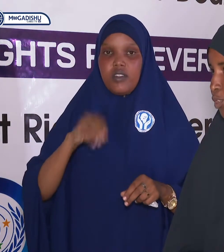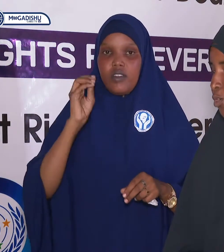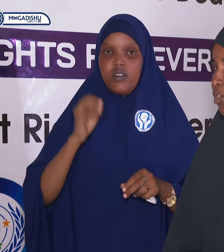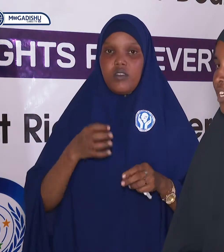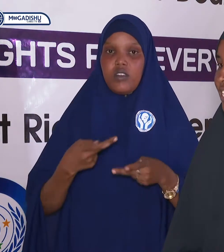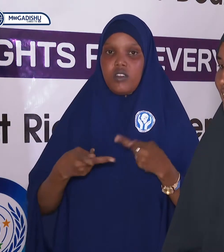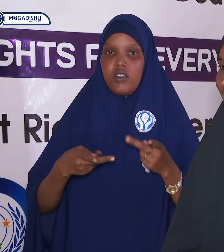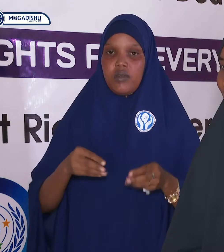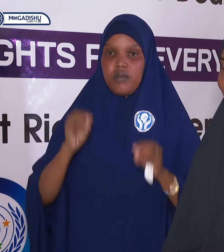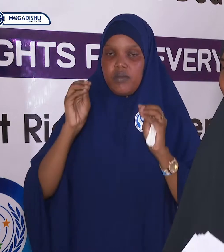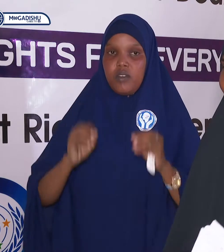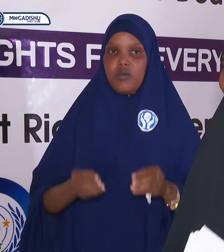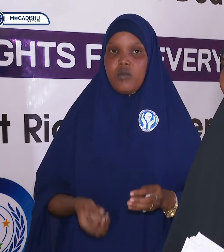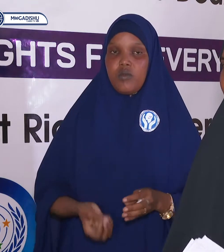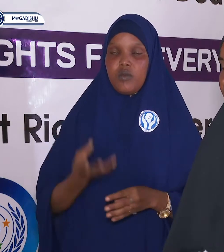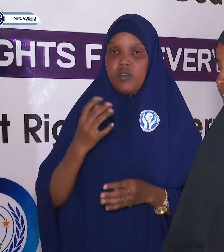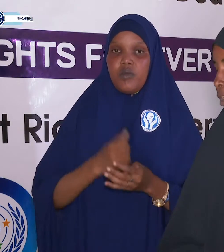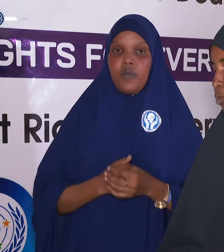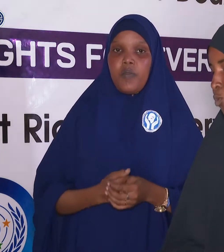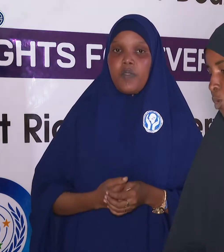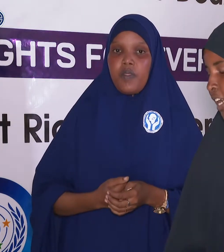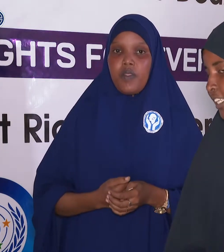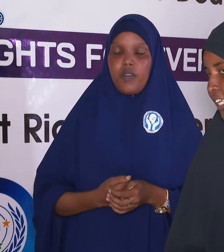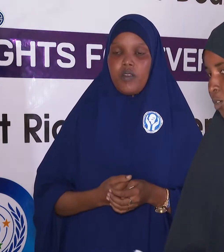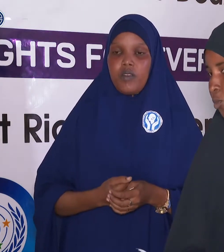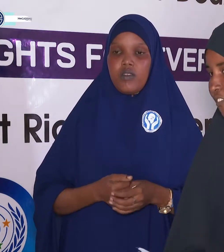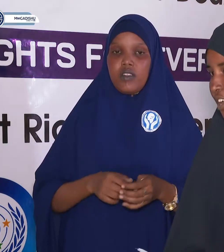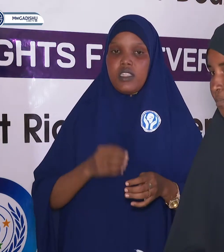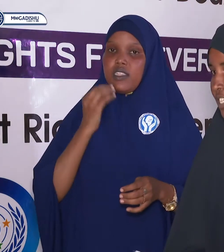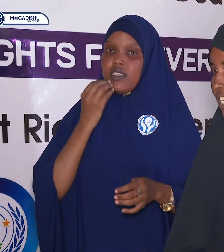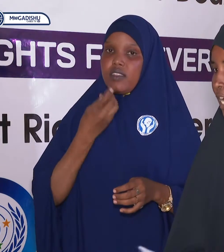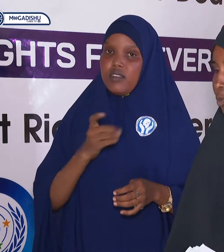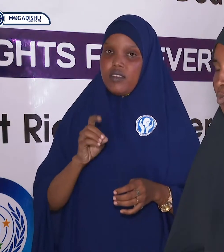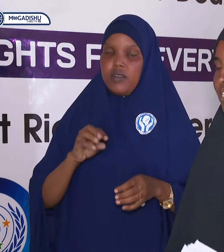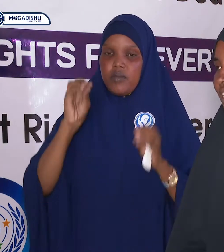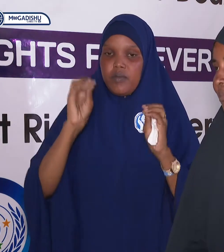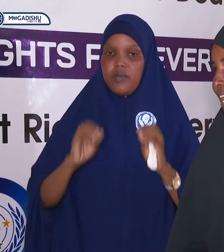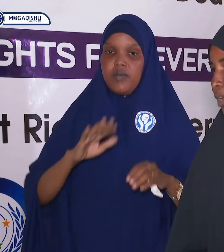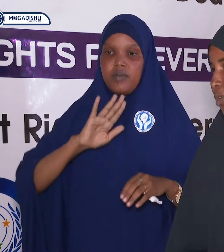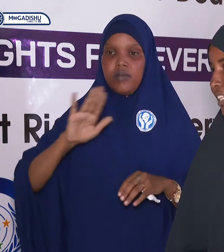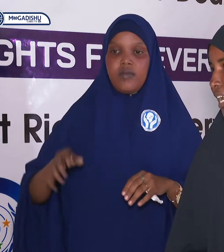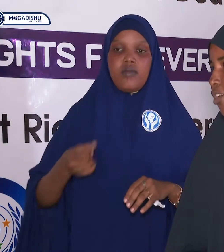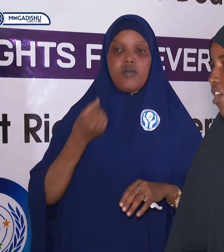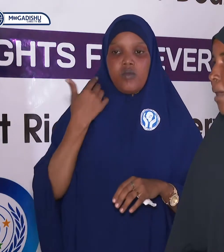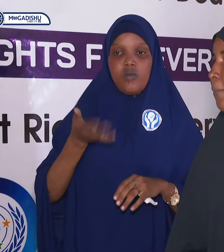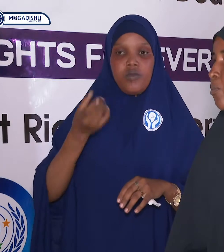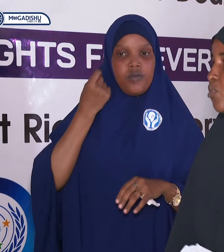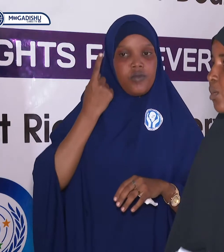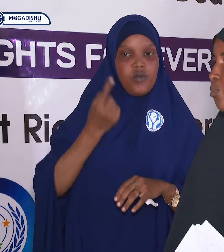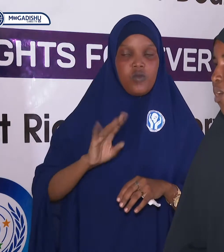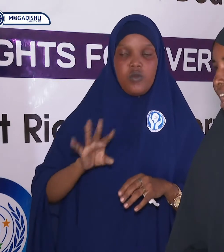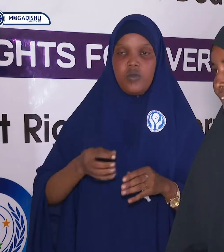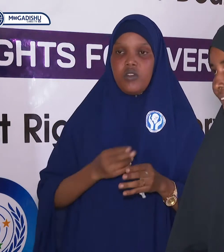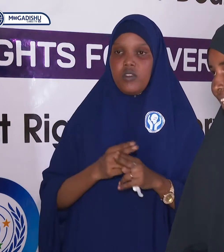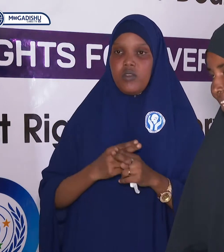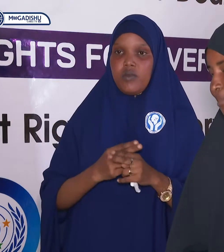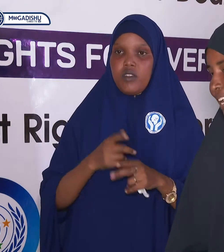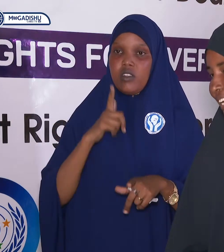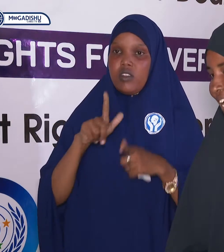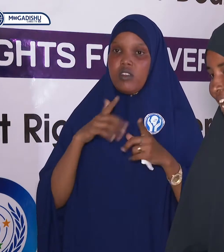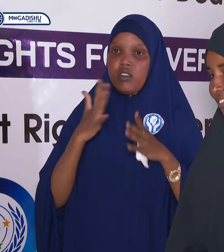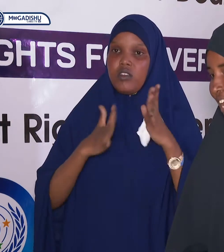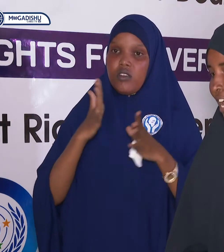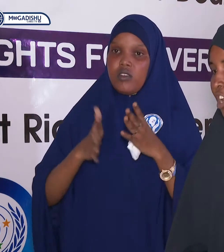uu bixiyo sidaa darteed macalinka marka uu ardaygii wax fahamsiinayo wuxuu isticmaalaa luqadan oo ah mid muhiim u ah